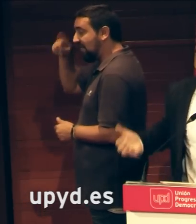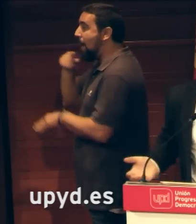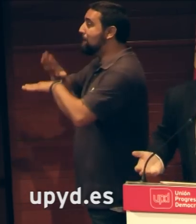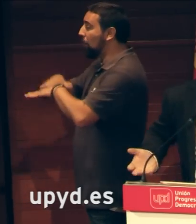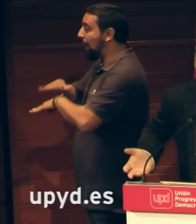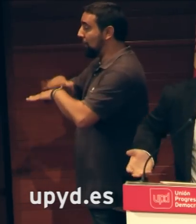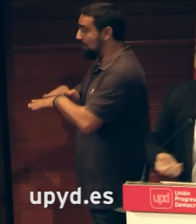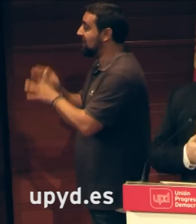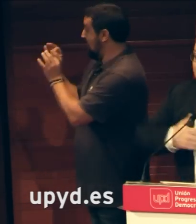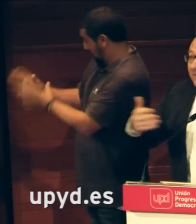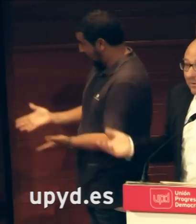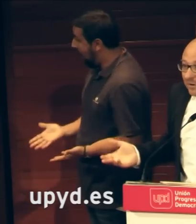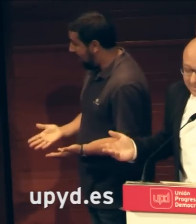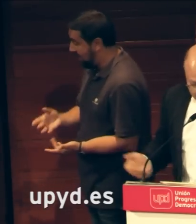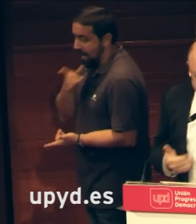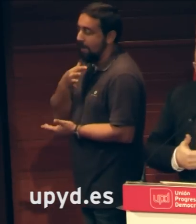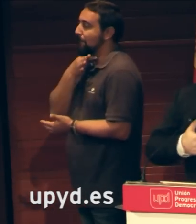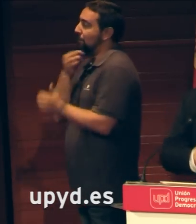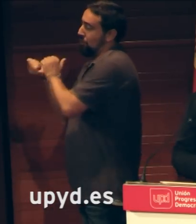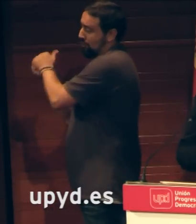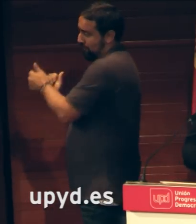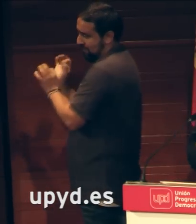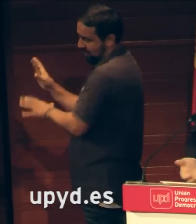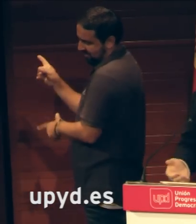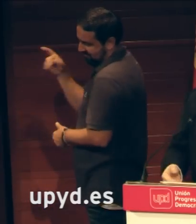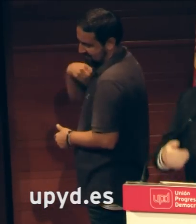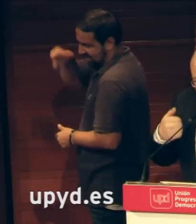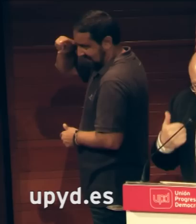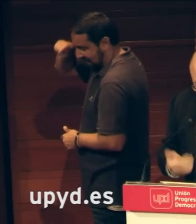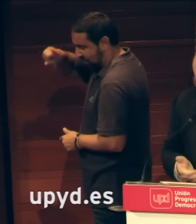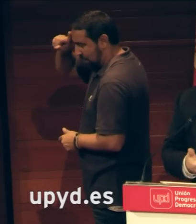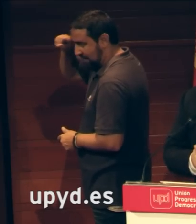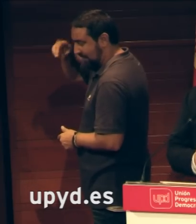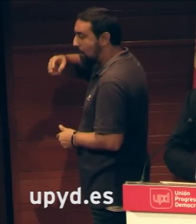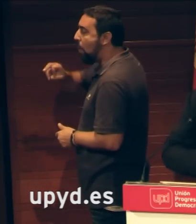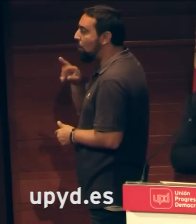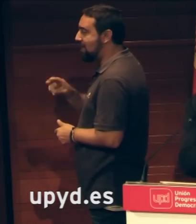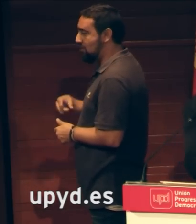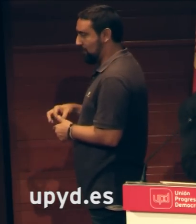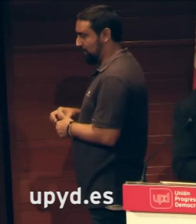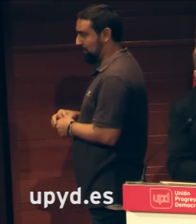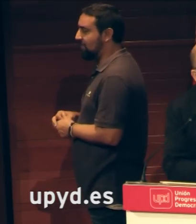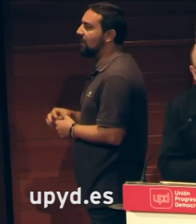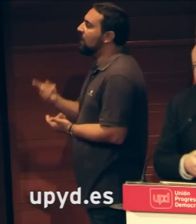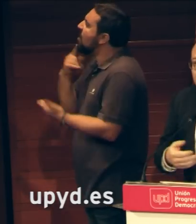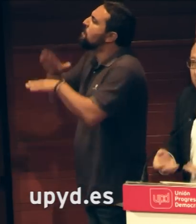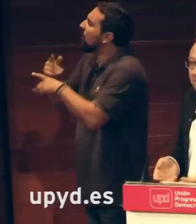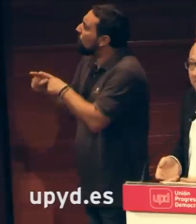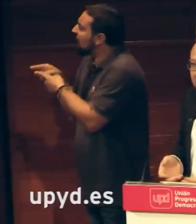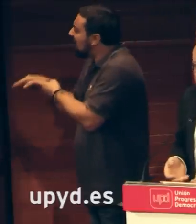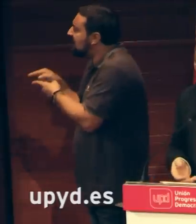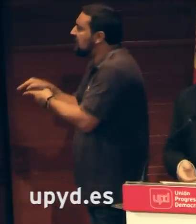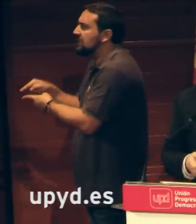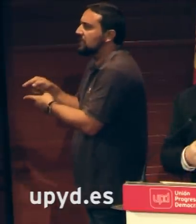lleva UNICEF? ¿Es por otra cosa? Pues esa pregunta hay que seguir haciéndola. ¿Por qué? ¿Por qué las cosas han de ser así y no de